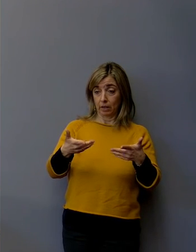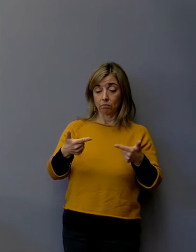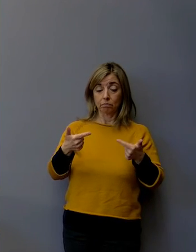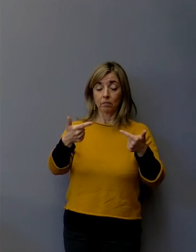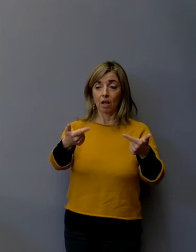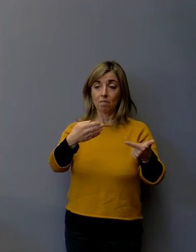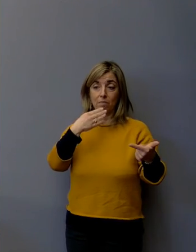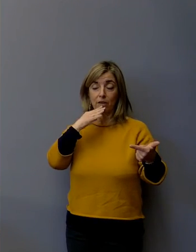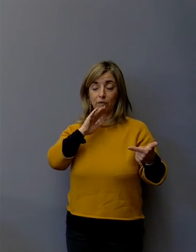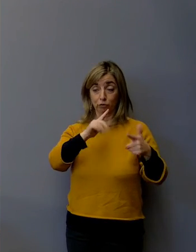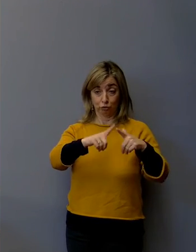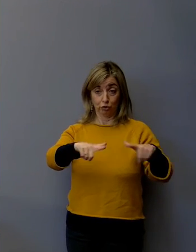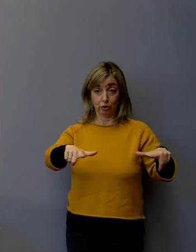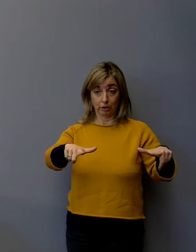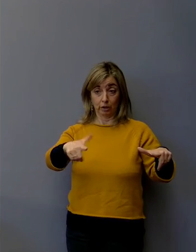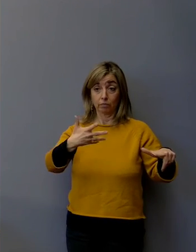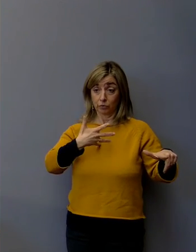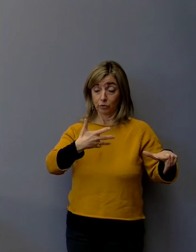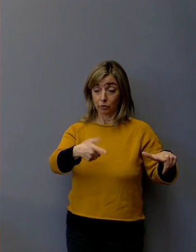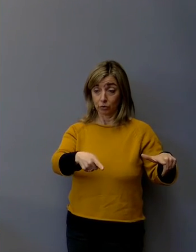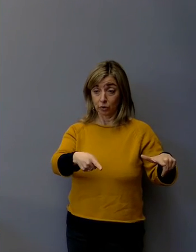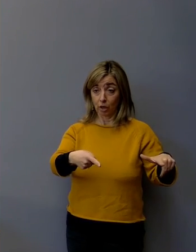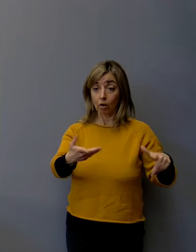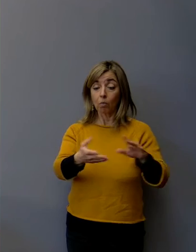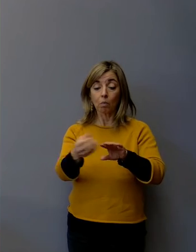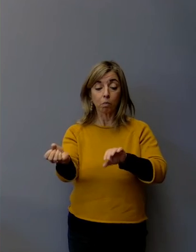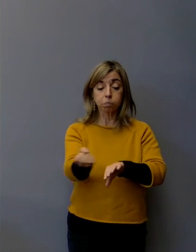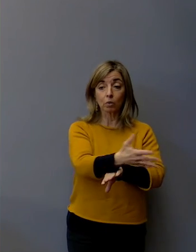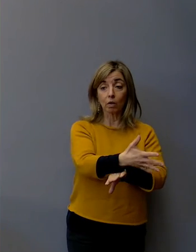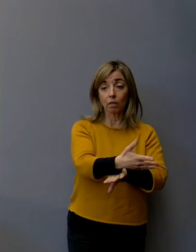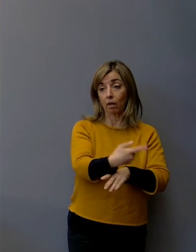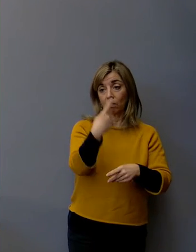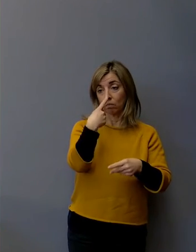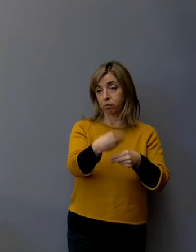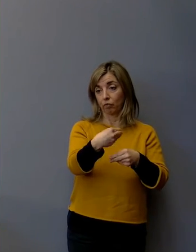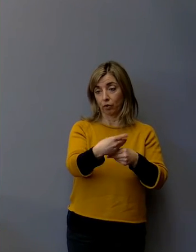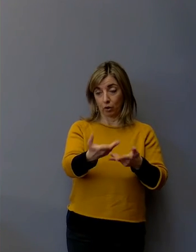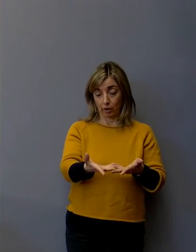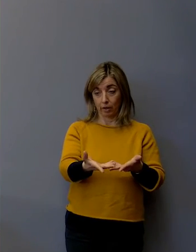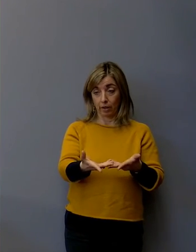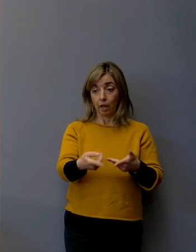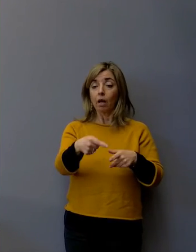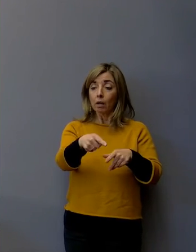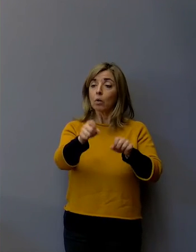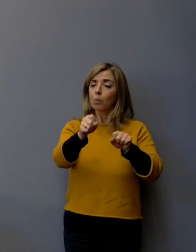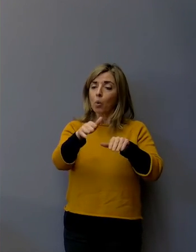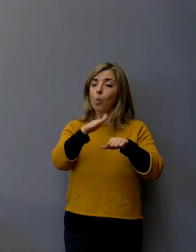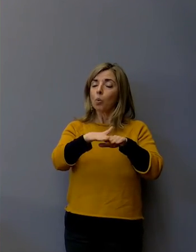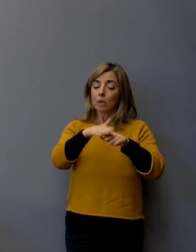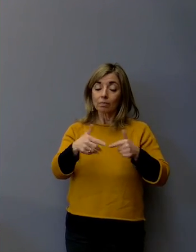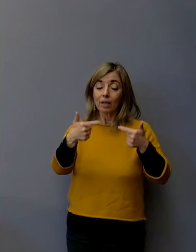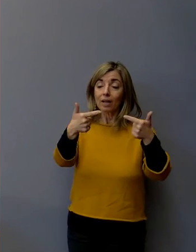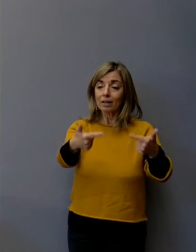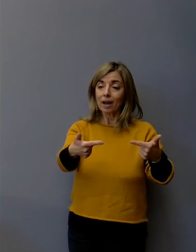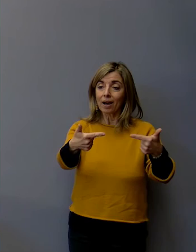la città ce l'ha buttarla via mi sembra ridicolo usarla invece per dare qualità di vita alla città è quello che dobbiamo